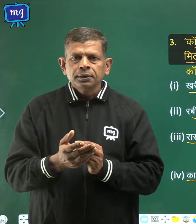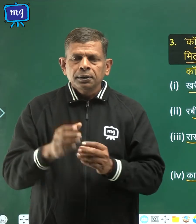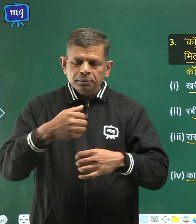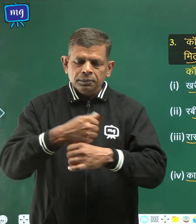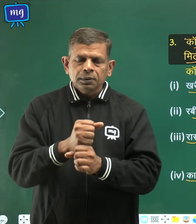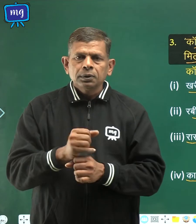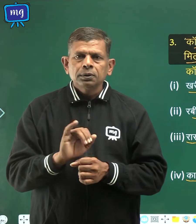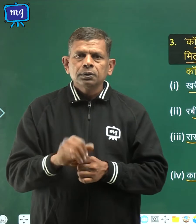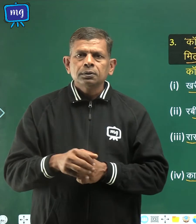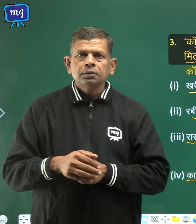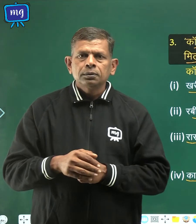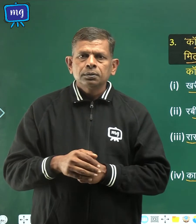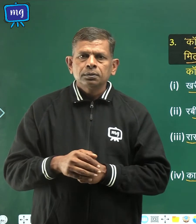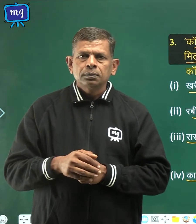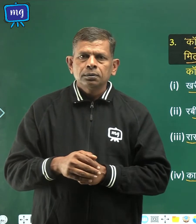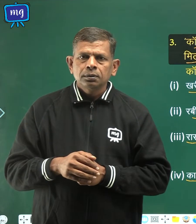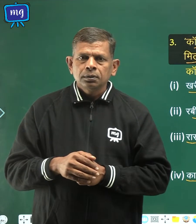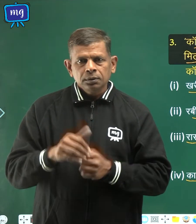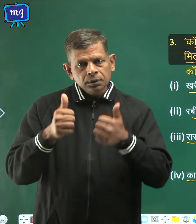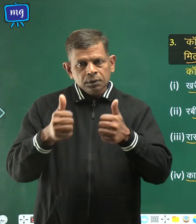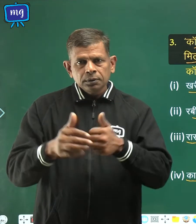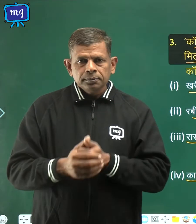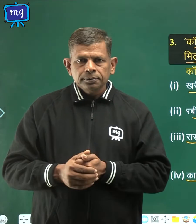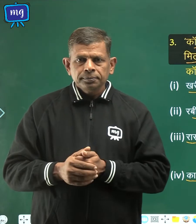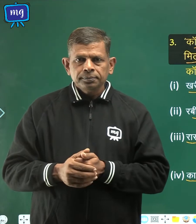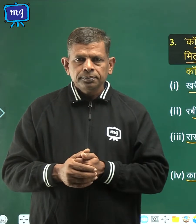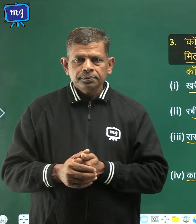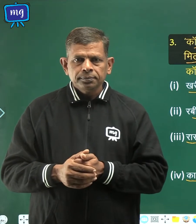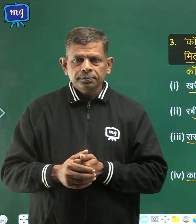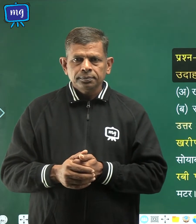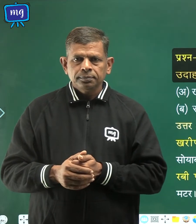बनाई जाती है। ठीक है?